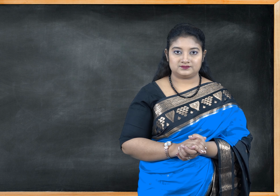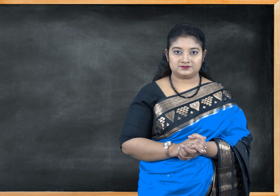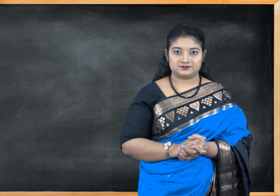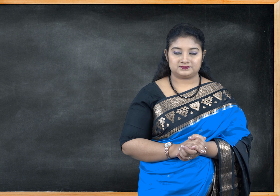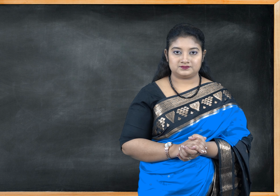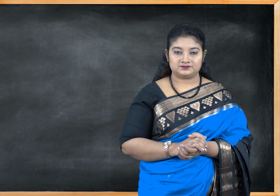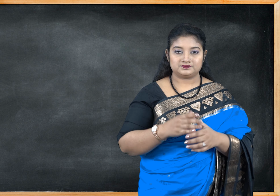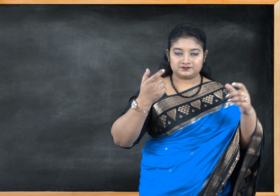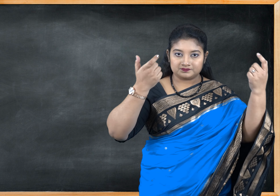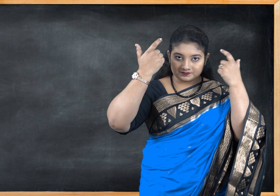নেদারল্যান্ড,